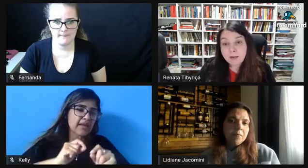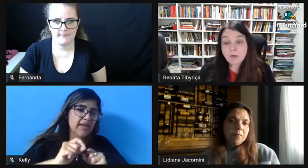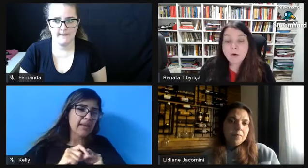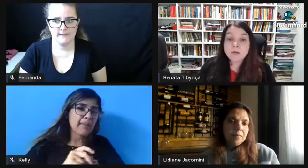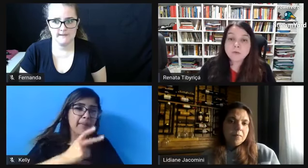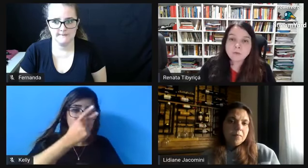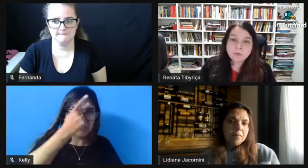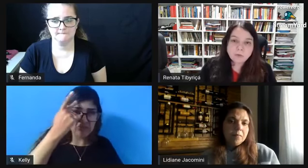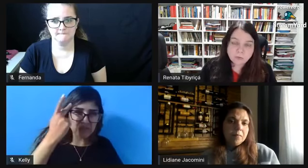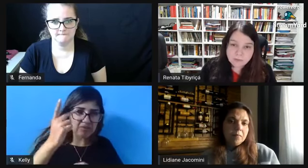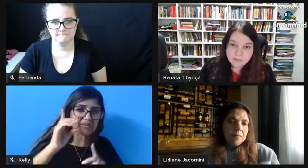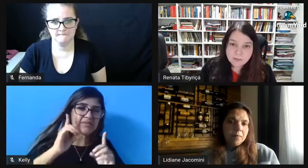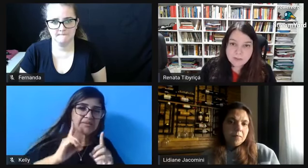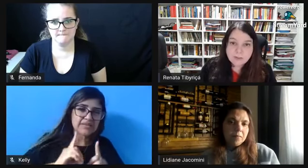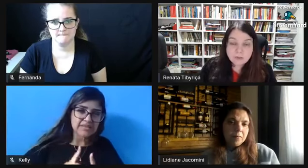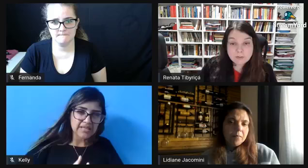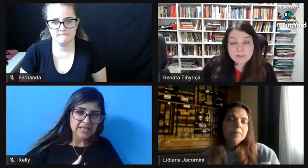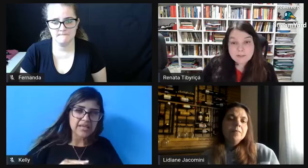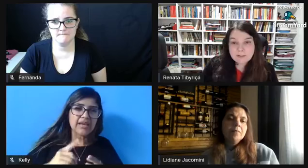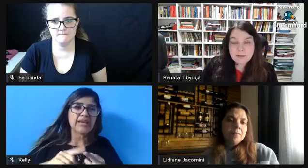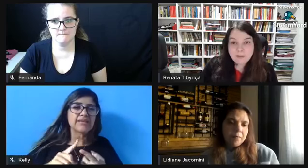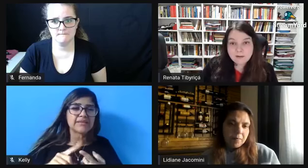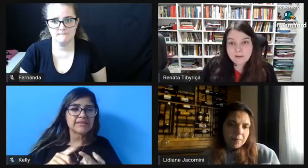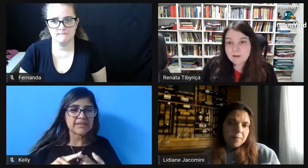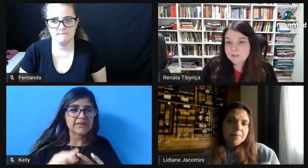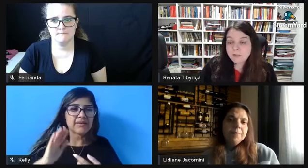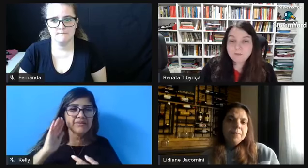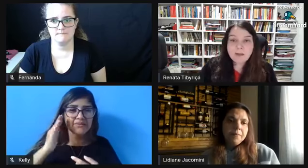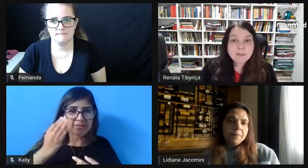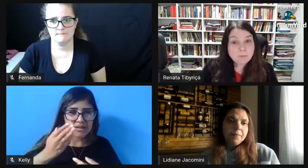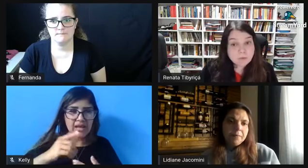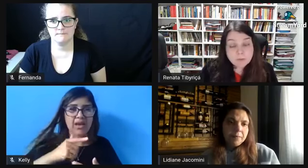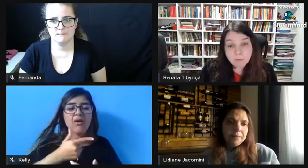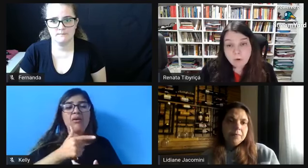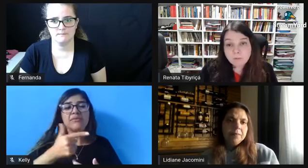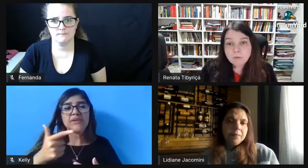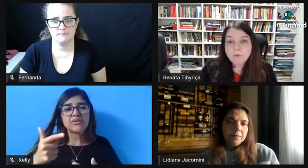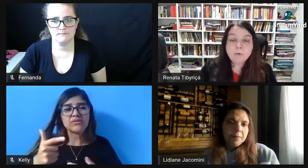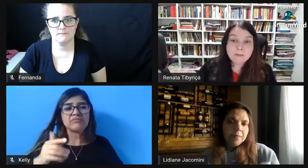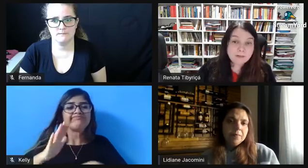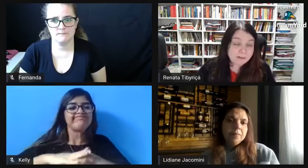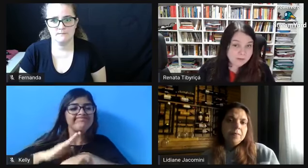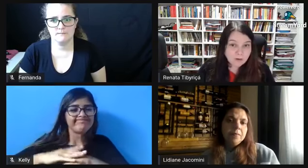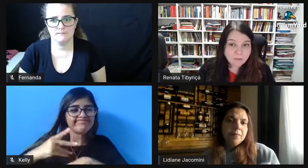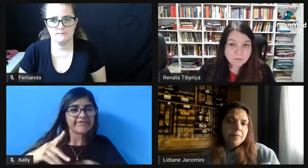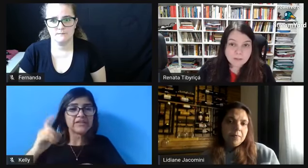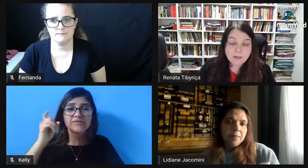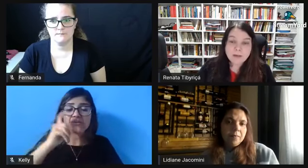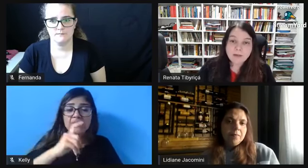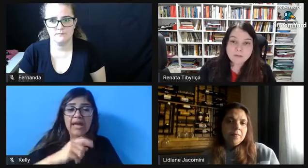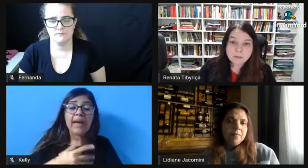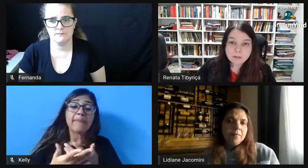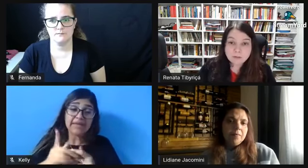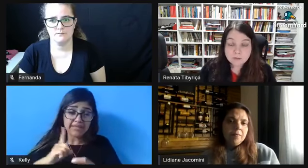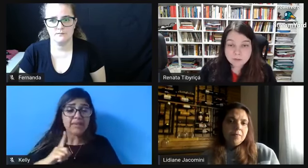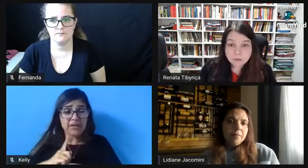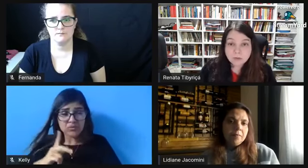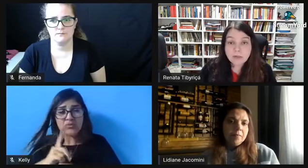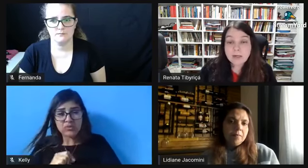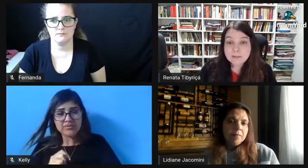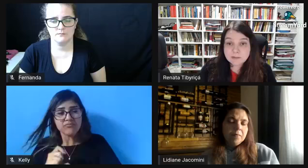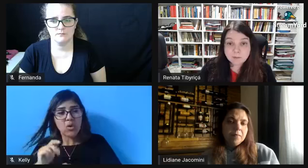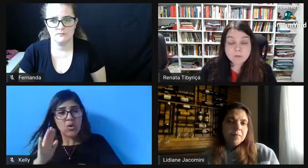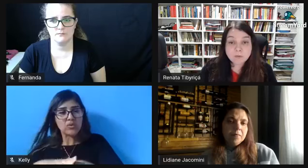têm maiores condições de exercer as atividades por si próprio, como esse casal, né, que a